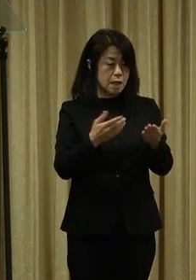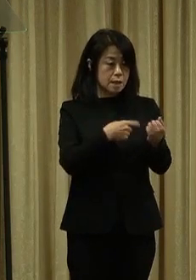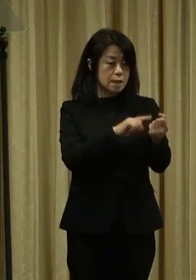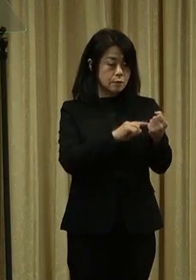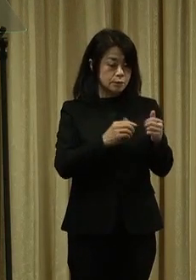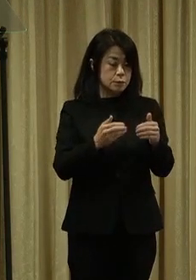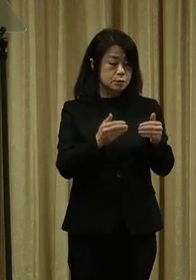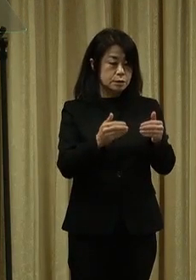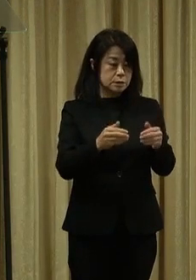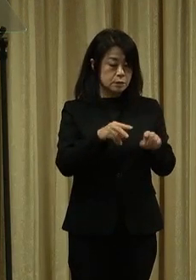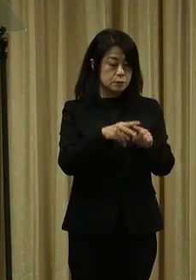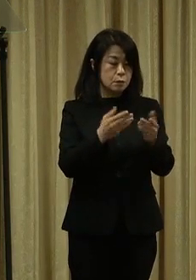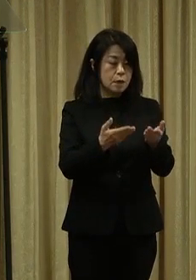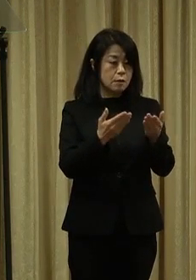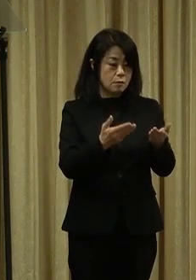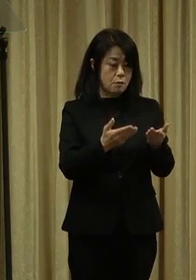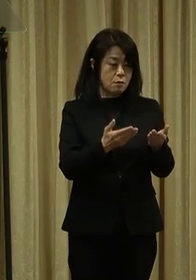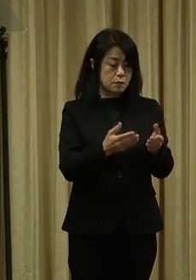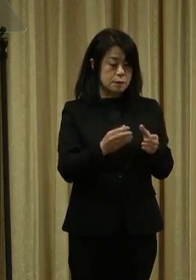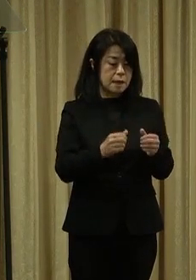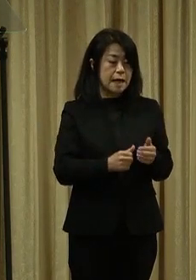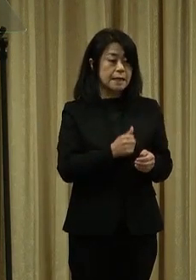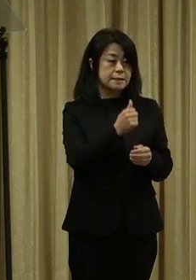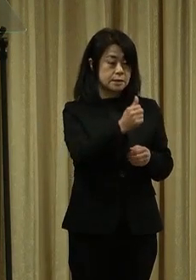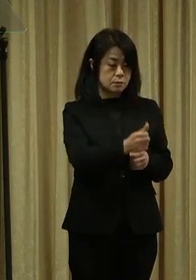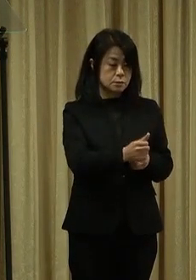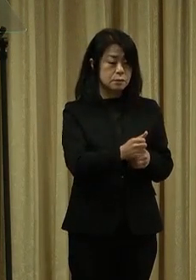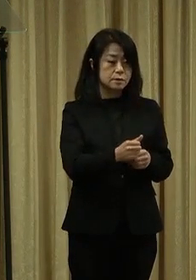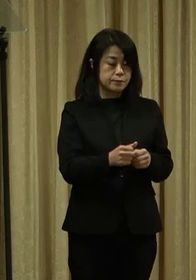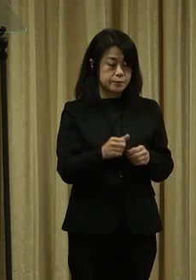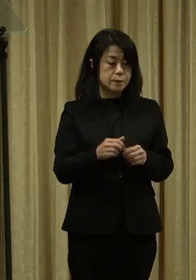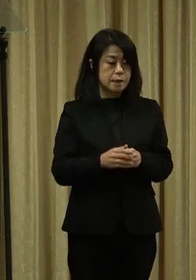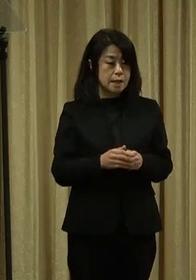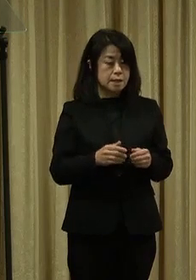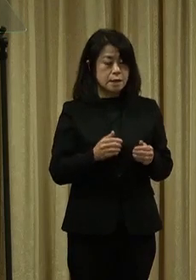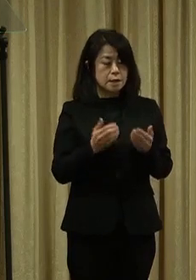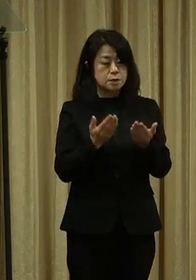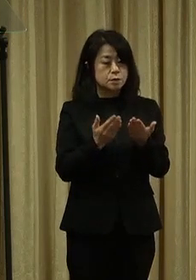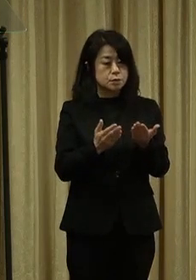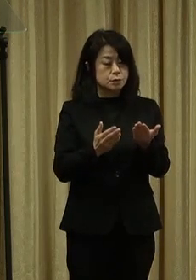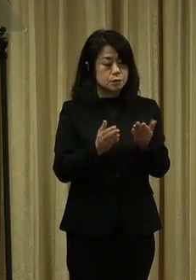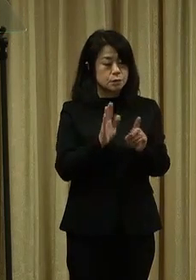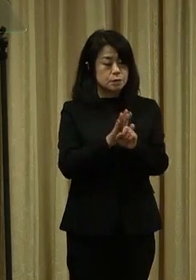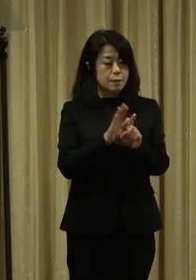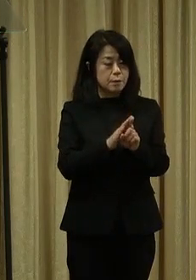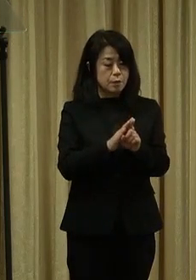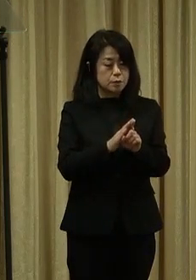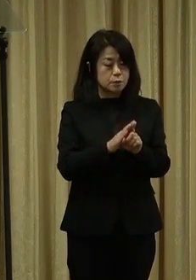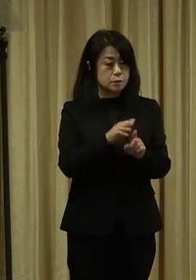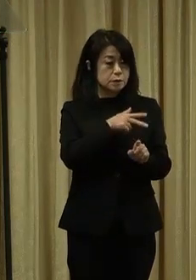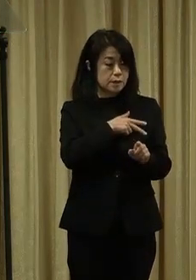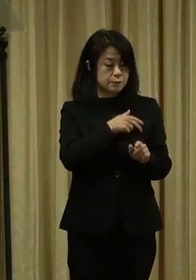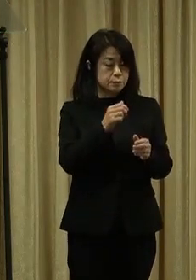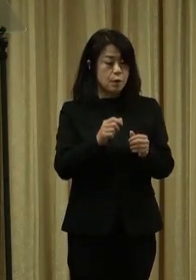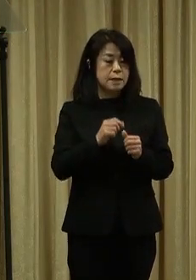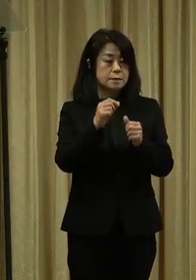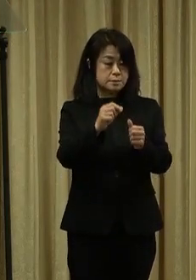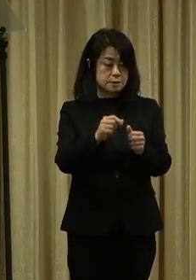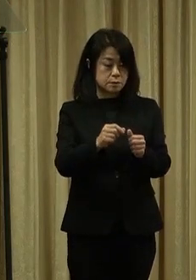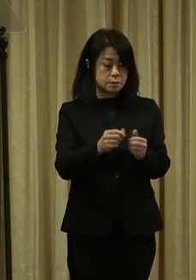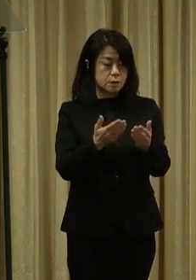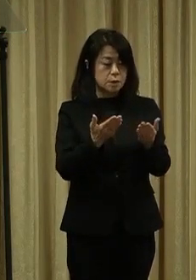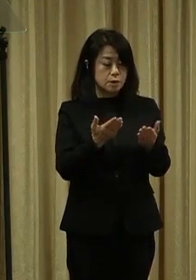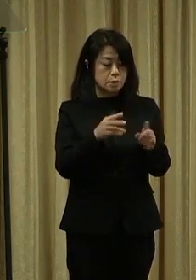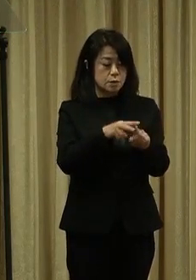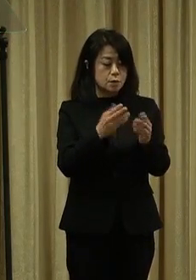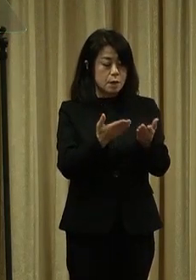置するほか市町村と連携の上引き続きスクールサポートスタッフを配置します。また小学校や中学